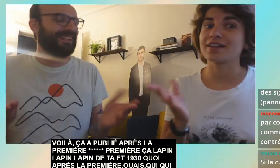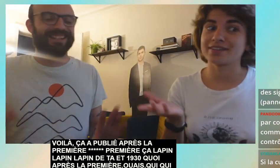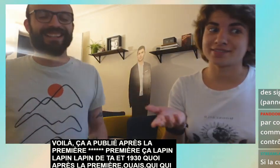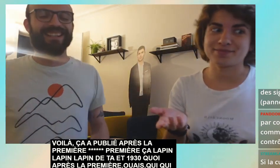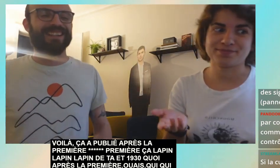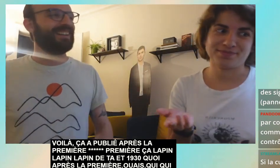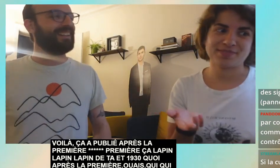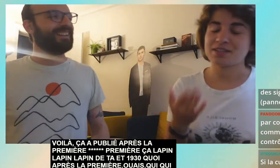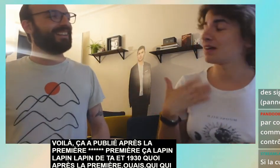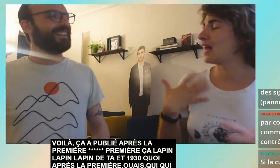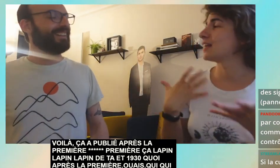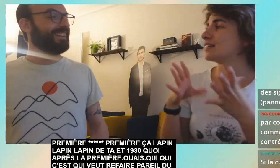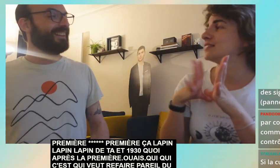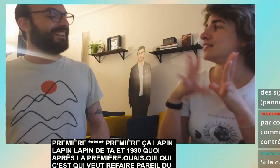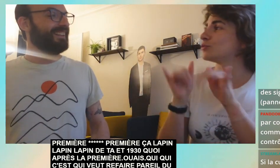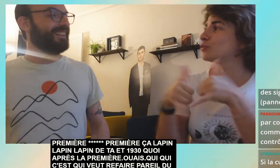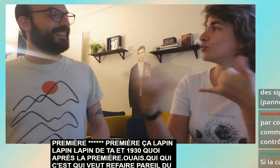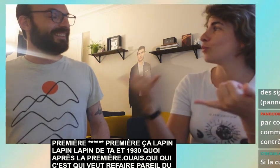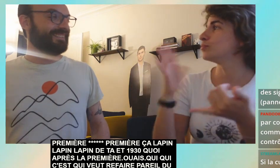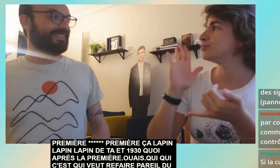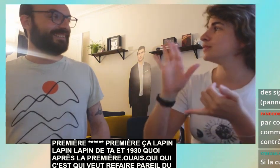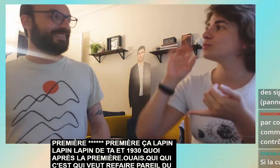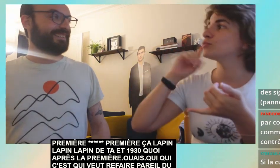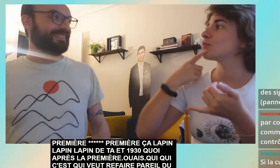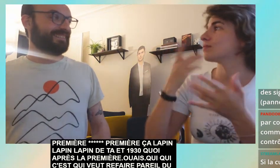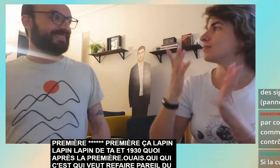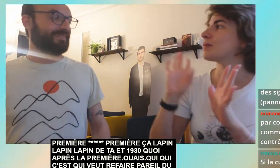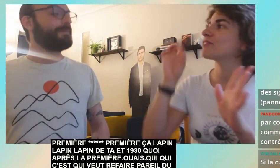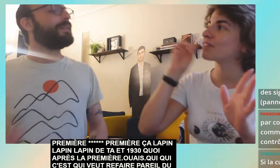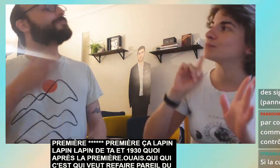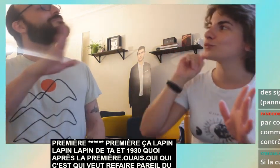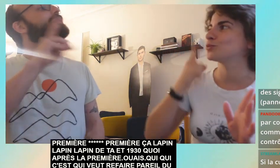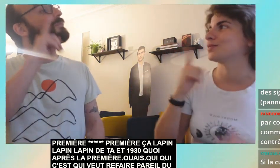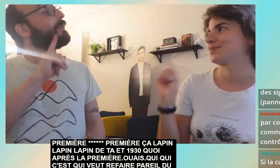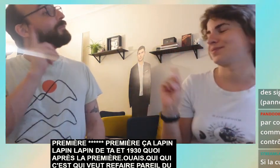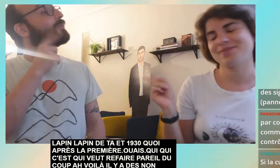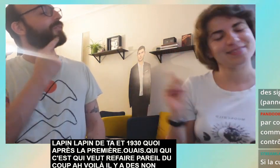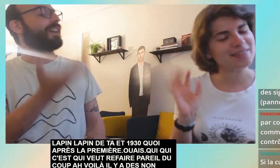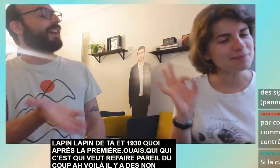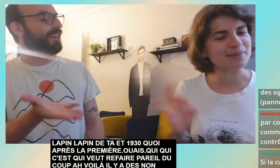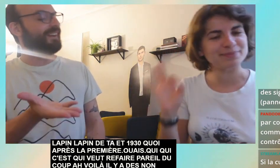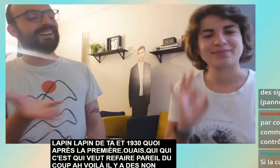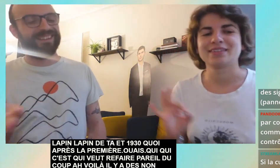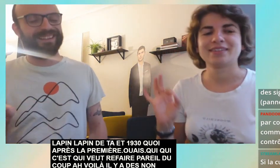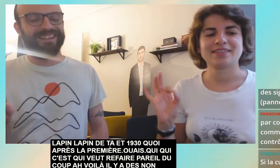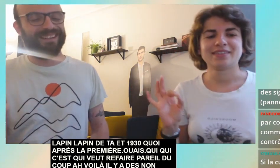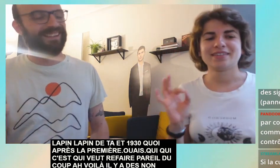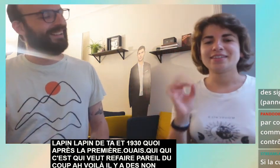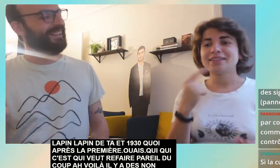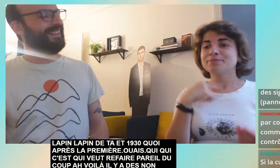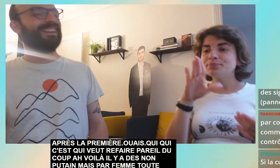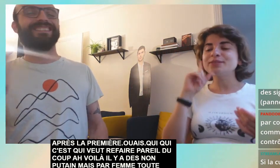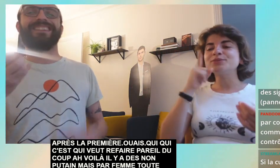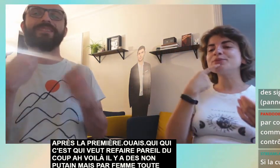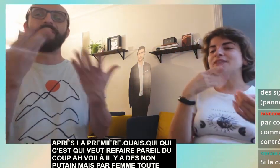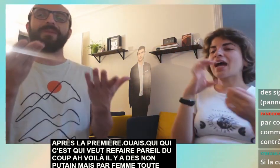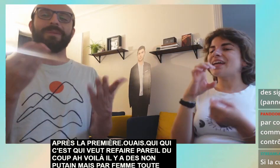Ah, bah là, il y a des non, plutôt, mais pas Oui, femmes, tout. Les femmes sourdes. Il n'y a pas. Ah, là, on Il y a propose.